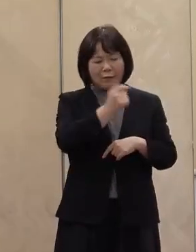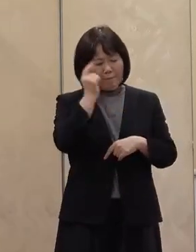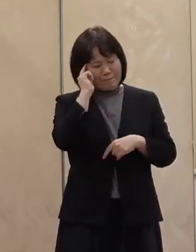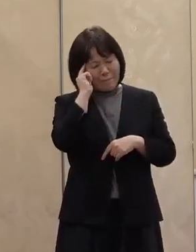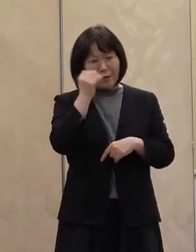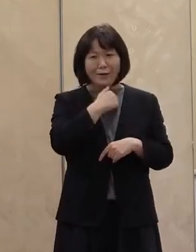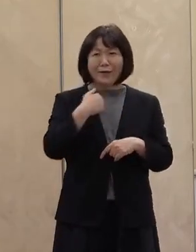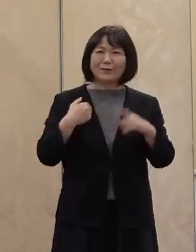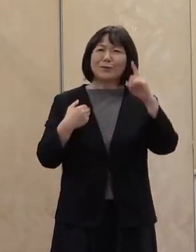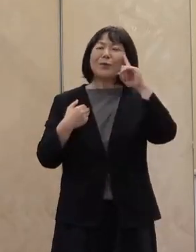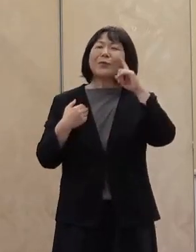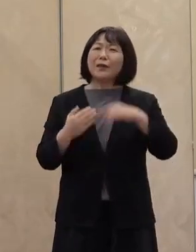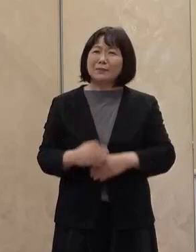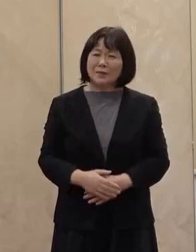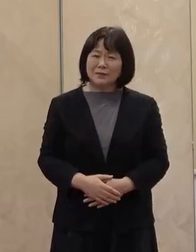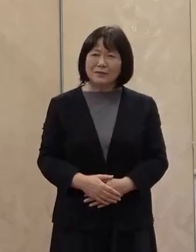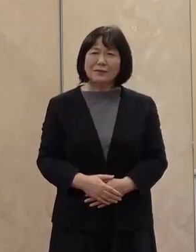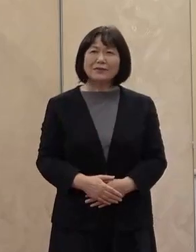ますけども、